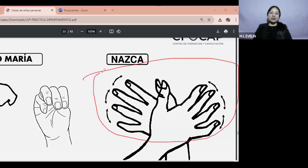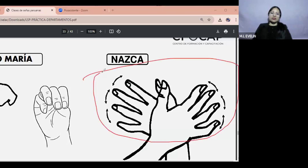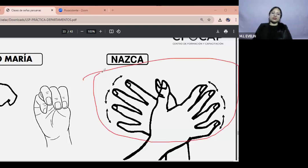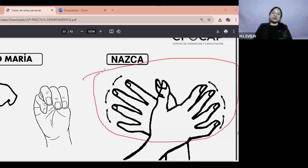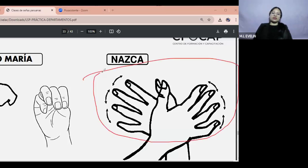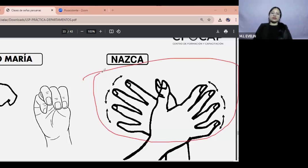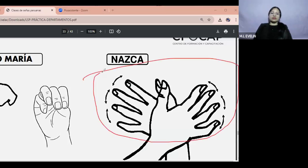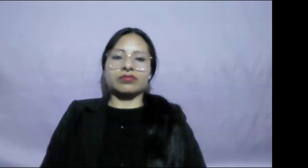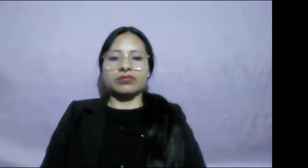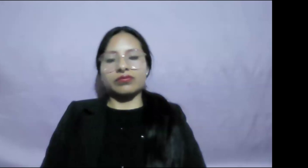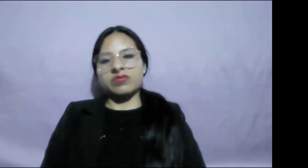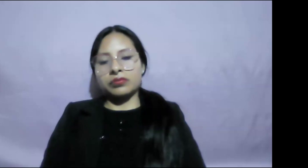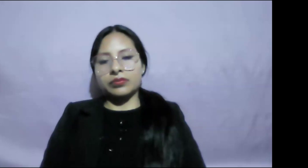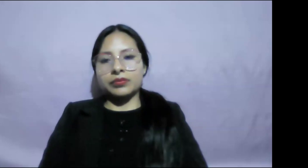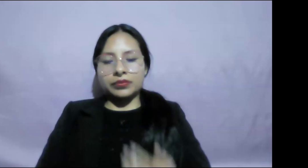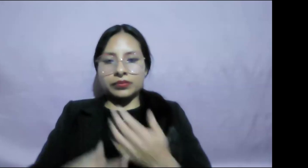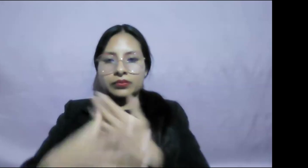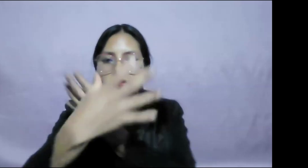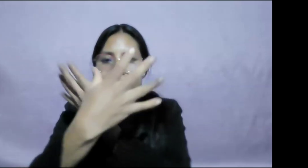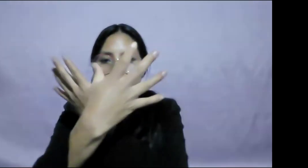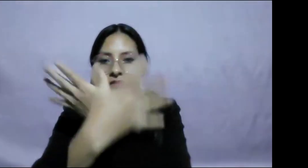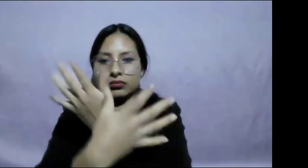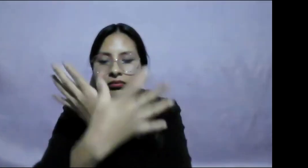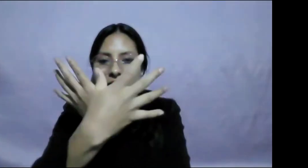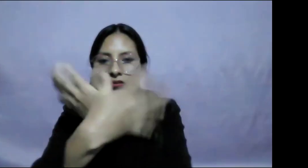el colibrí de las líneas de nazca